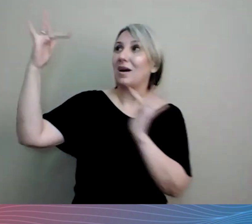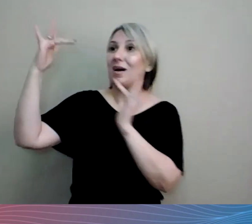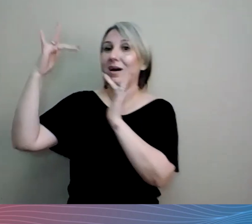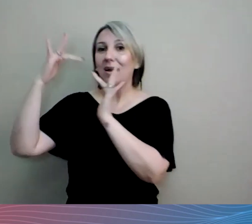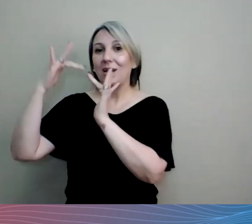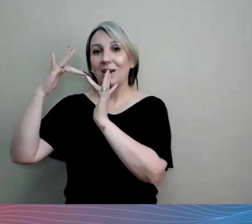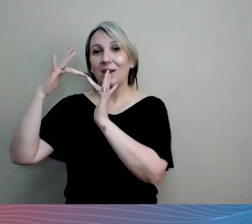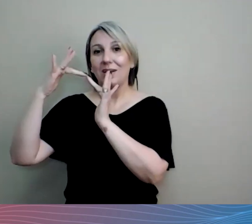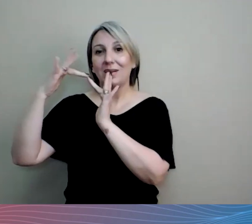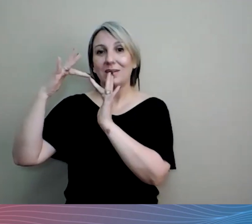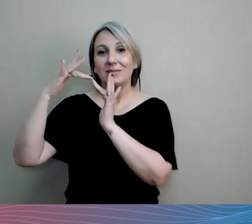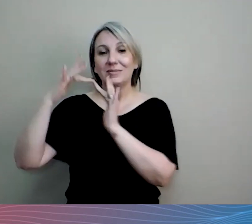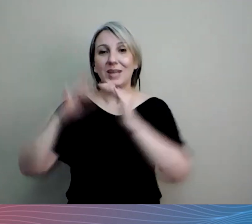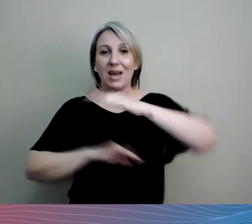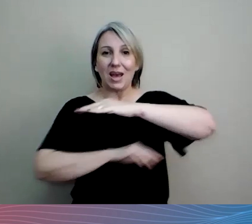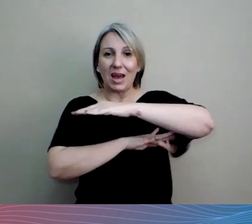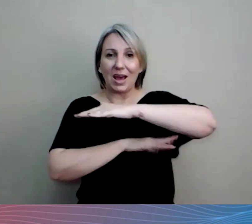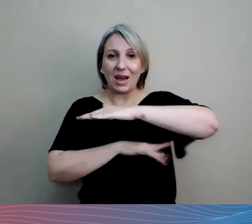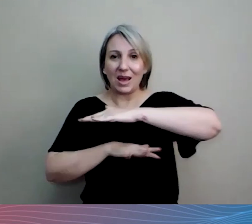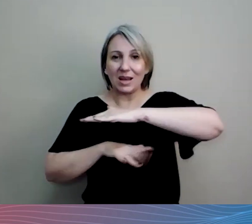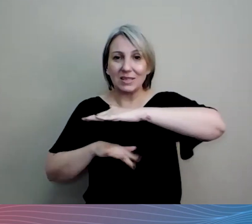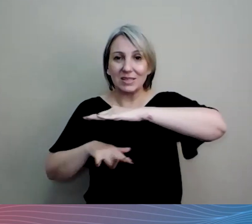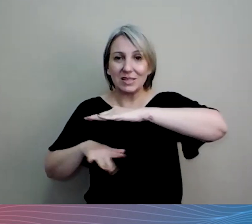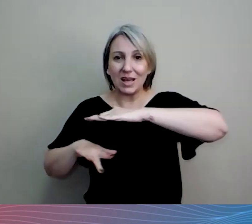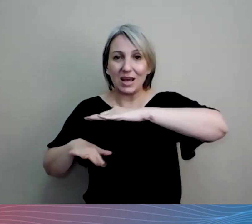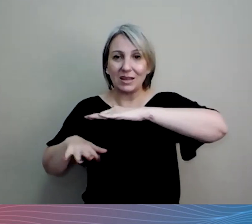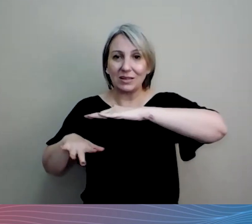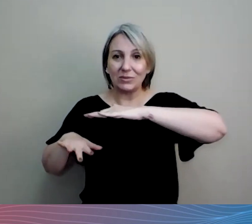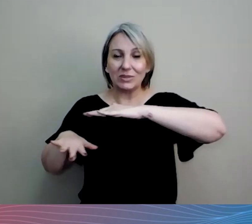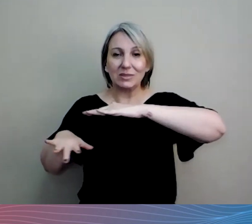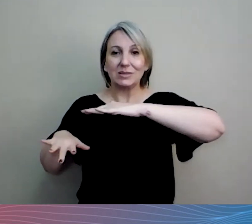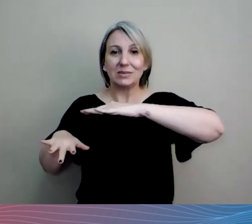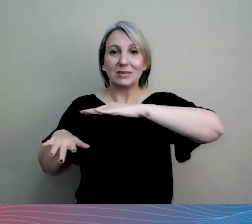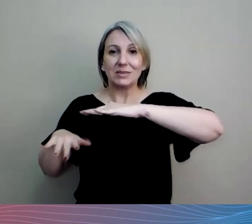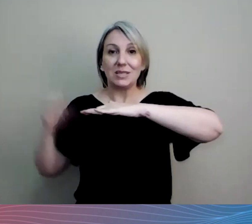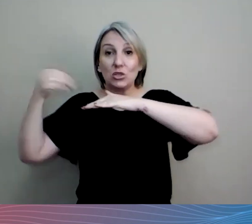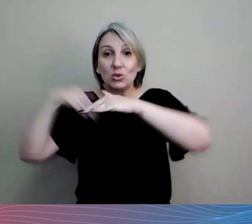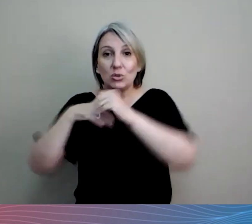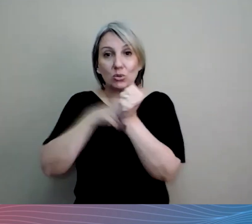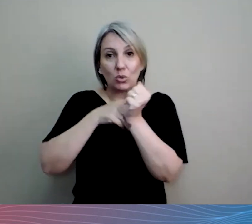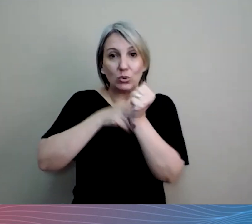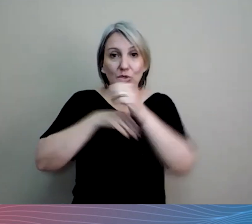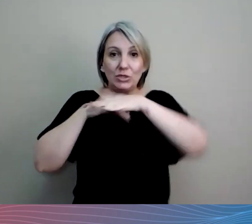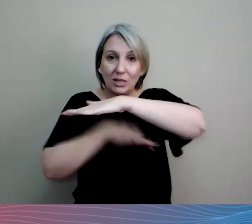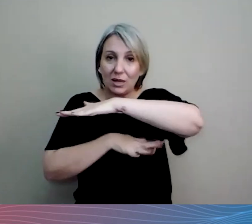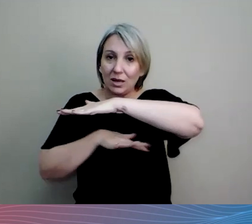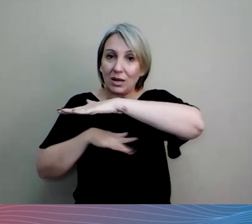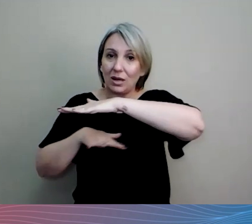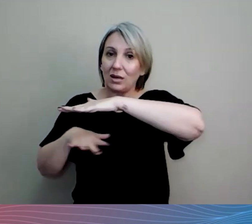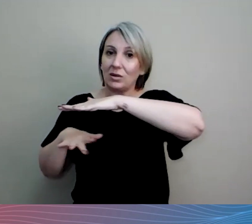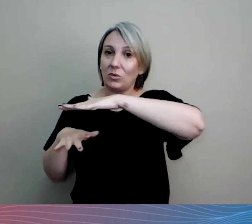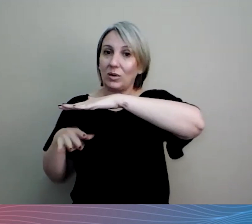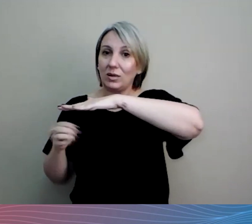trouxe as águas daquele manancial riquíssimo através de uma nascente de água, uma